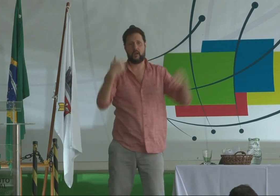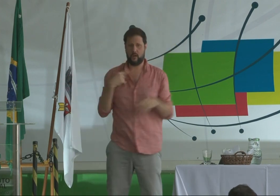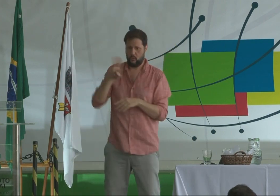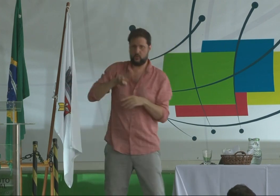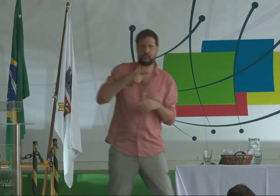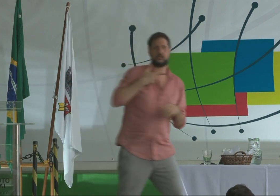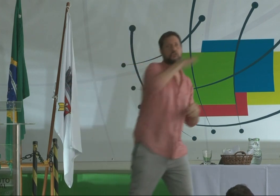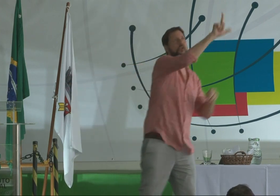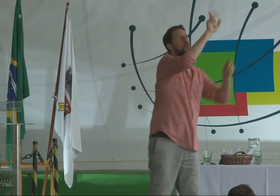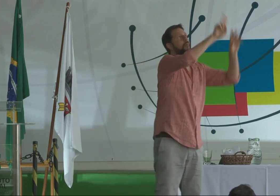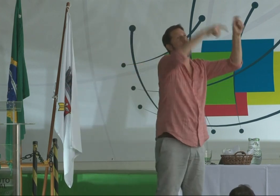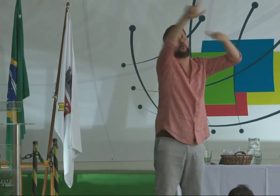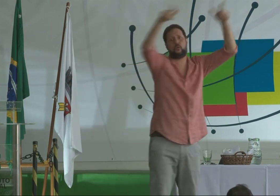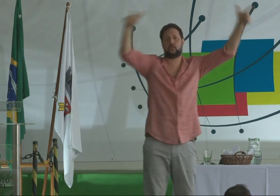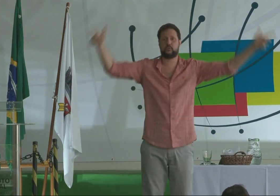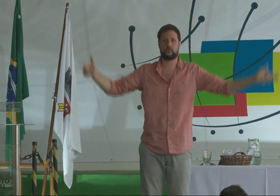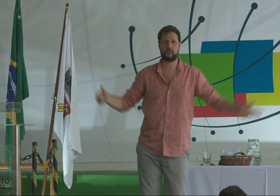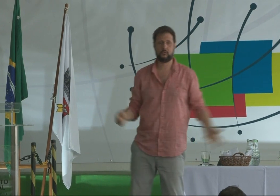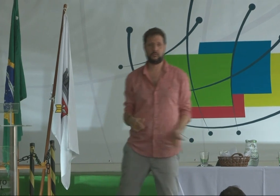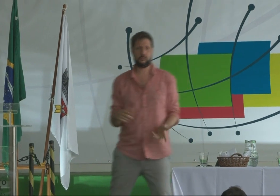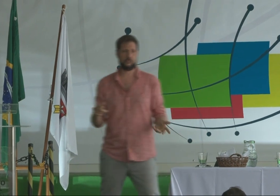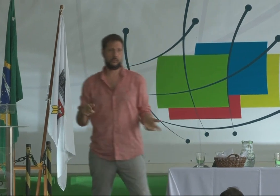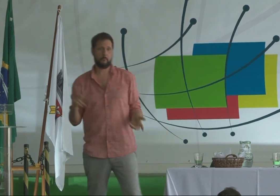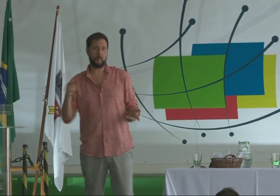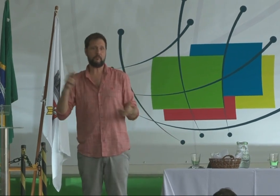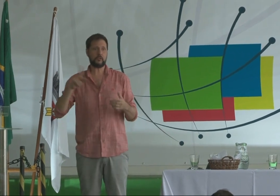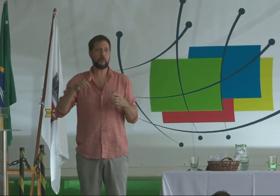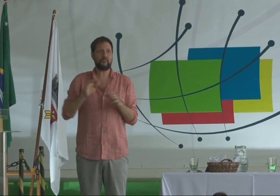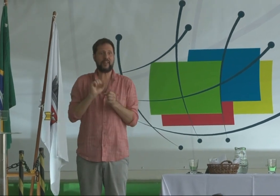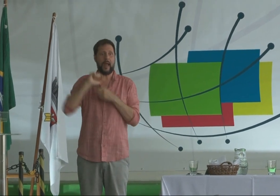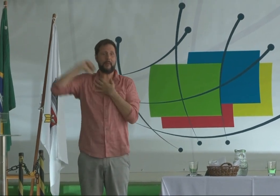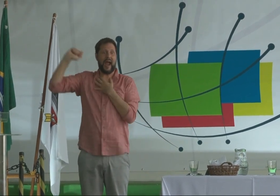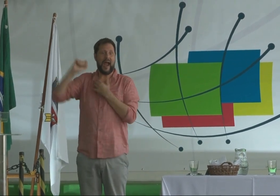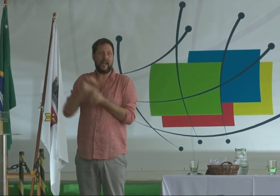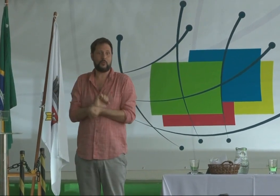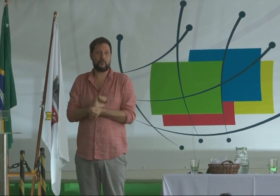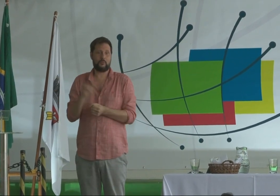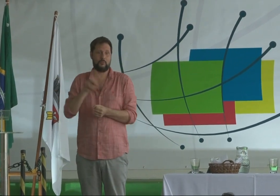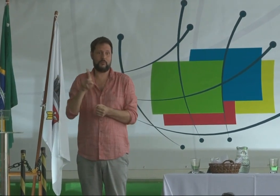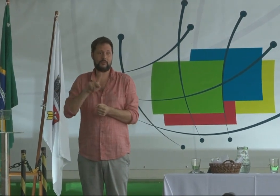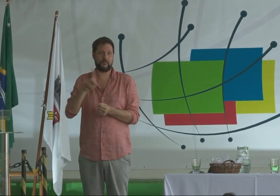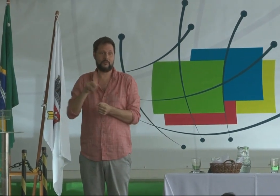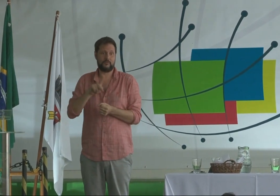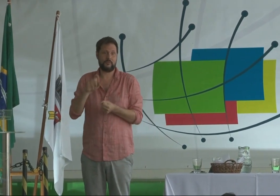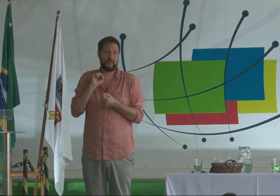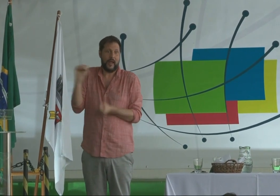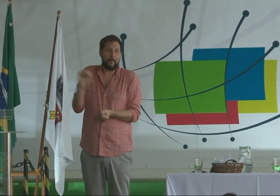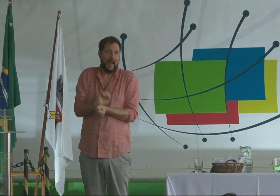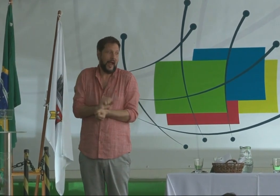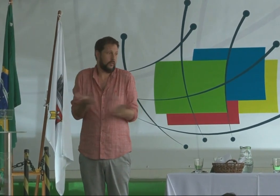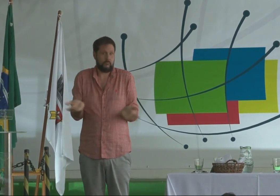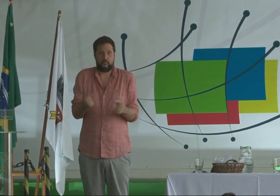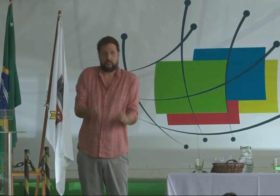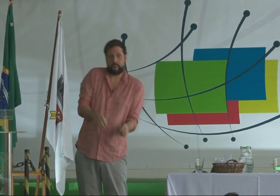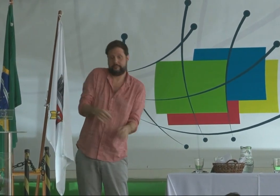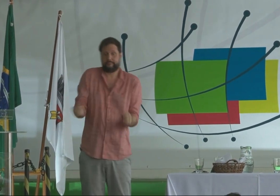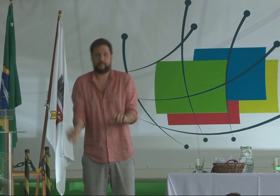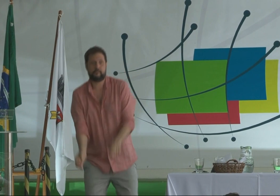caindo aos pedaços. Tem outras demandas. E aí, o professor fica amarrado. Como que eu vou fazer? E a minha